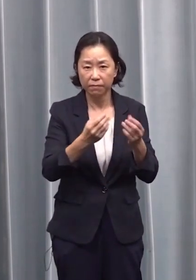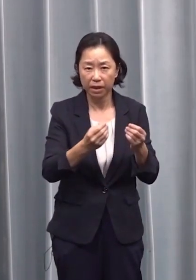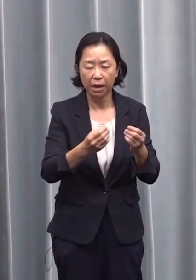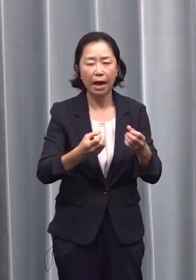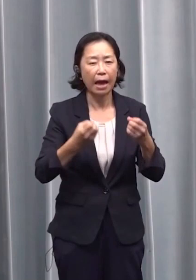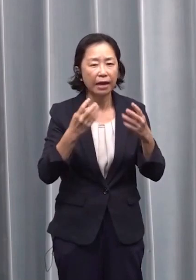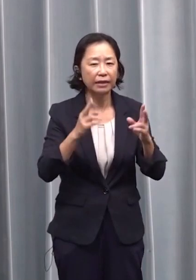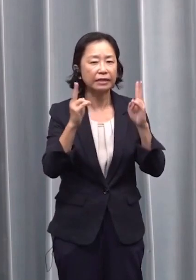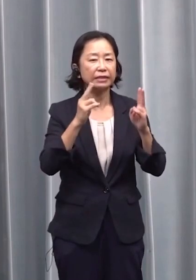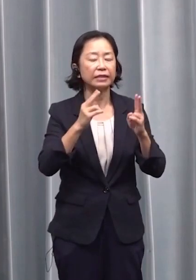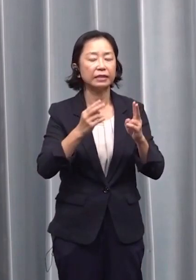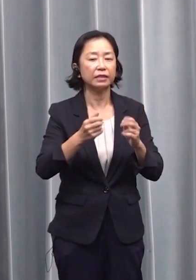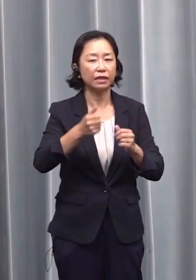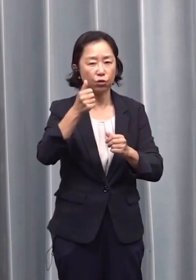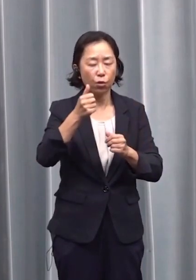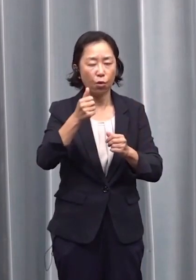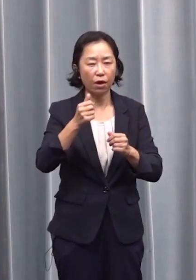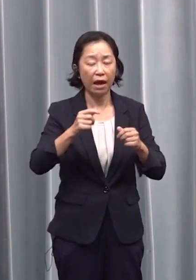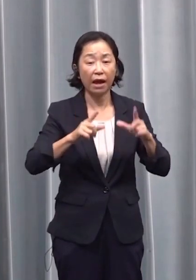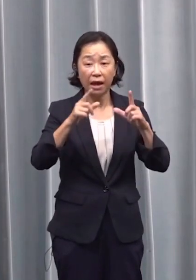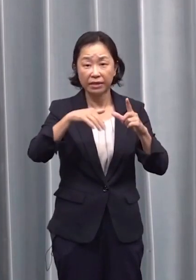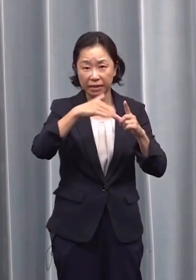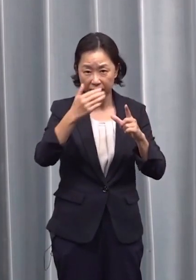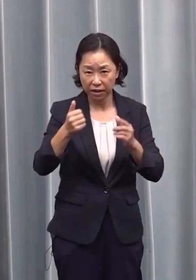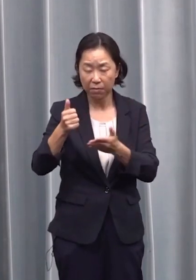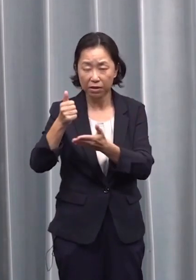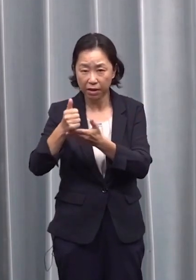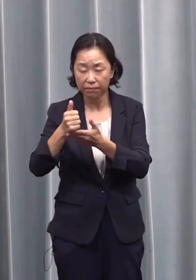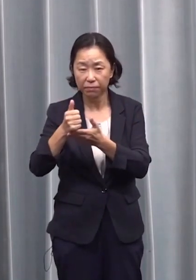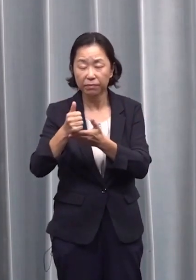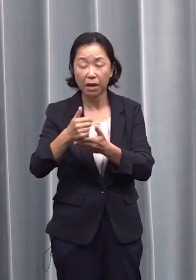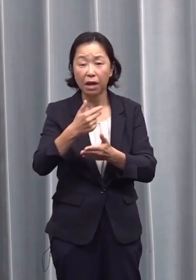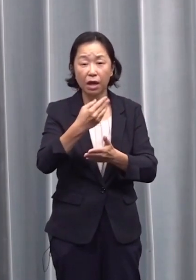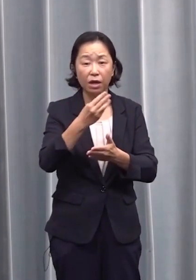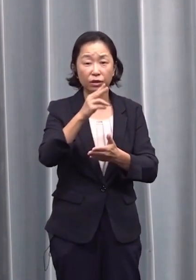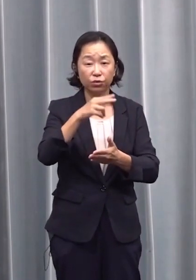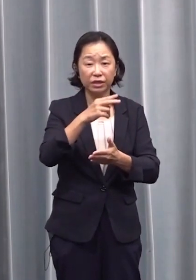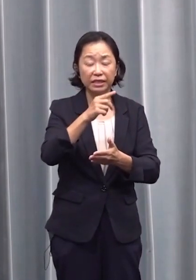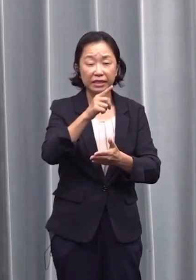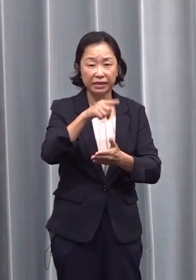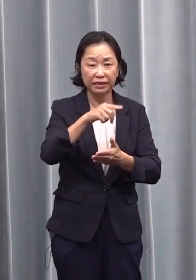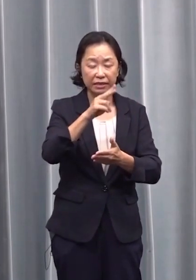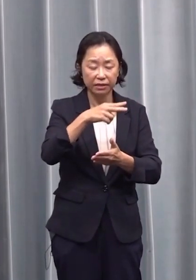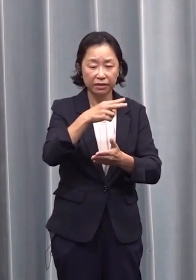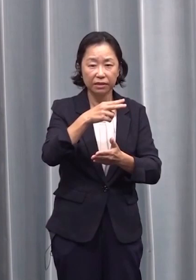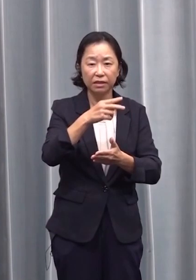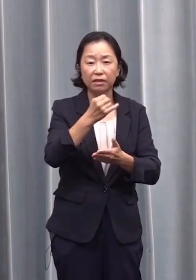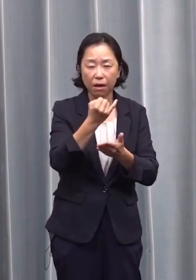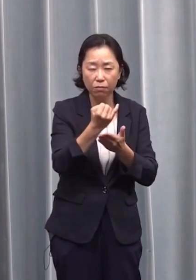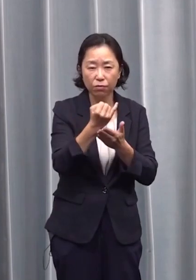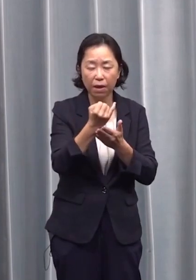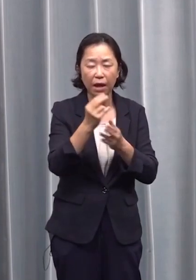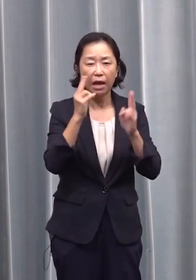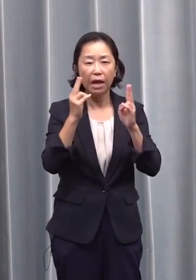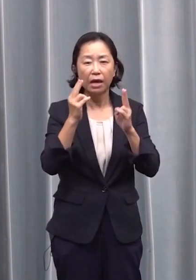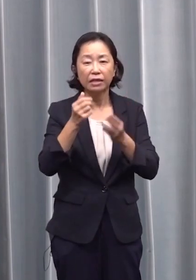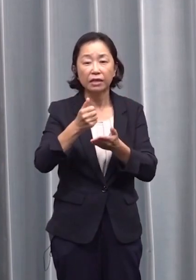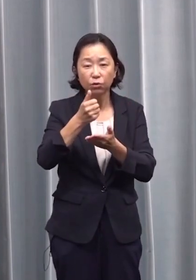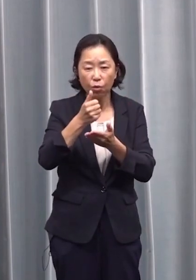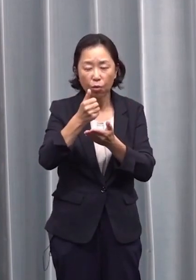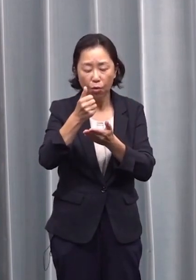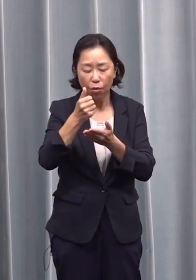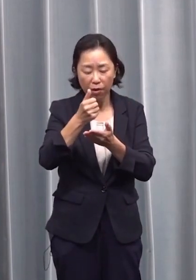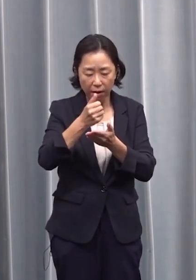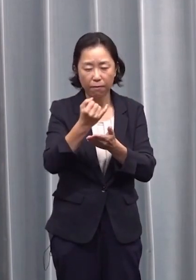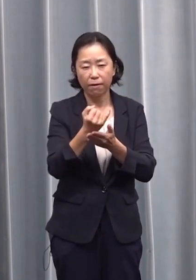之社長、そして藤島ジュリーさんは、まあ、代表取締役のまま社長という職務から退くということを発表い